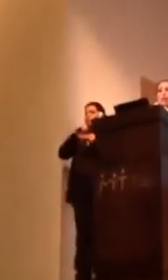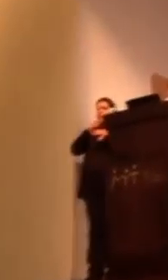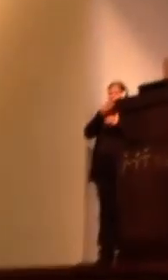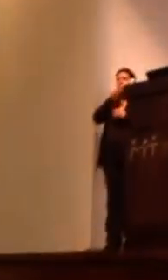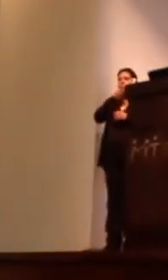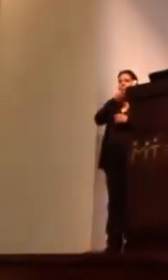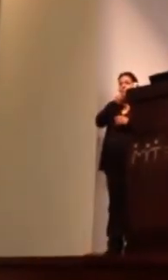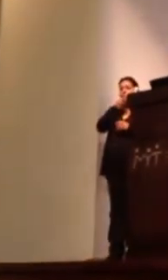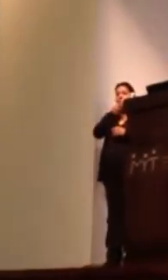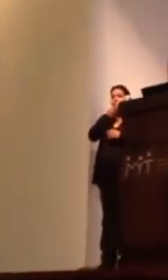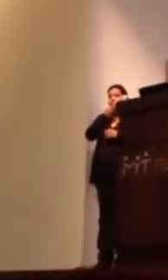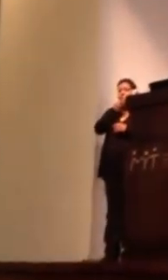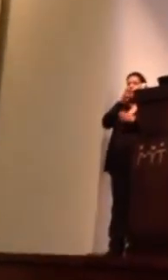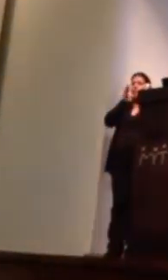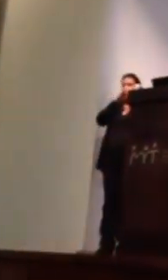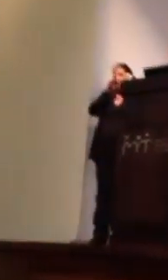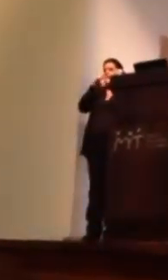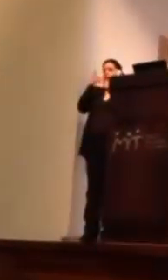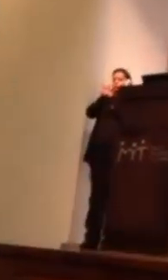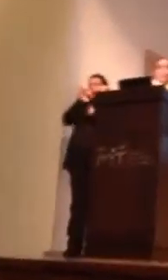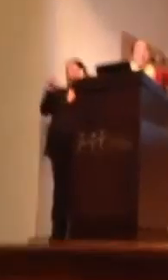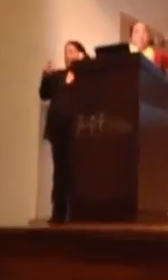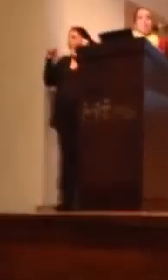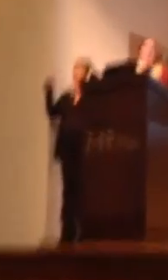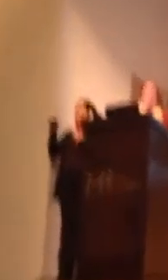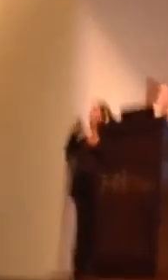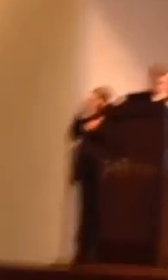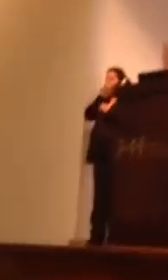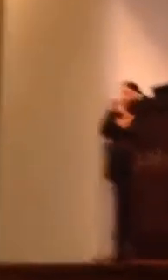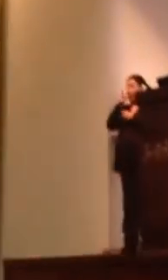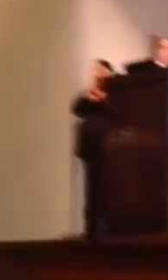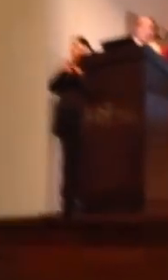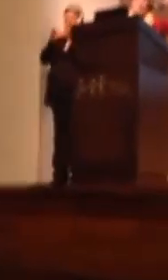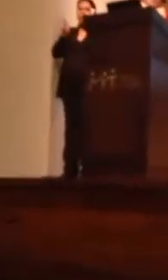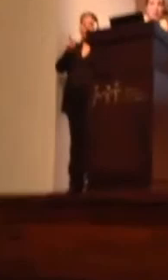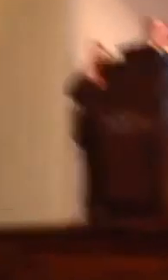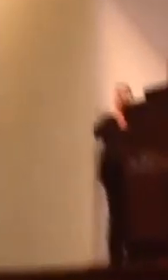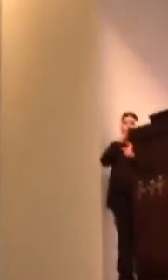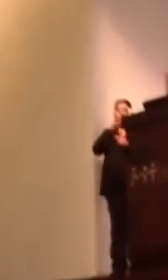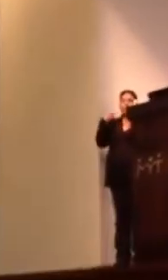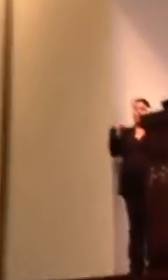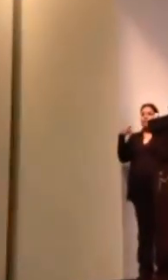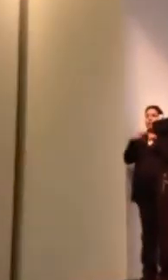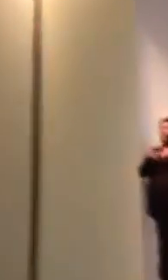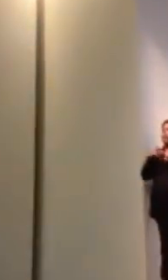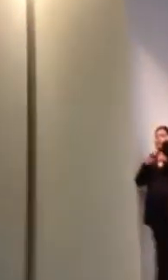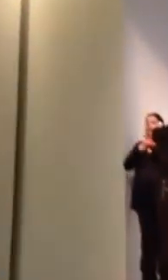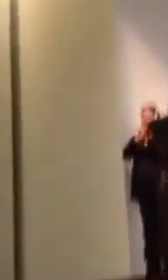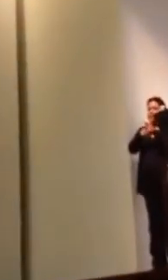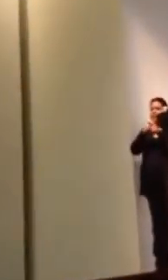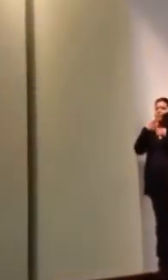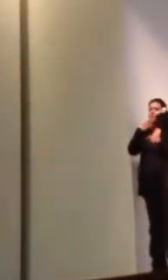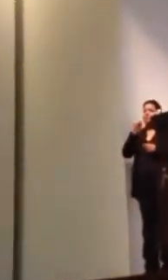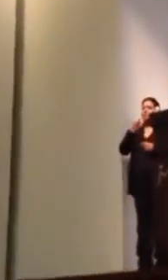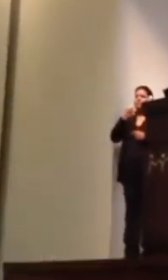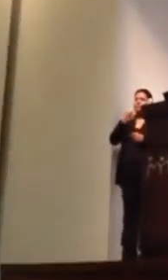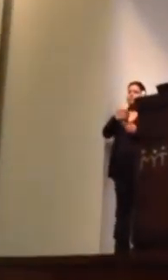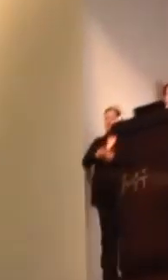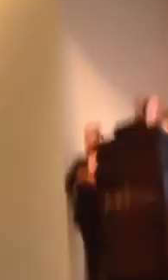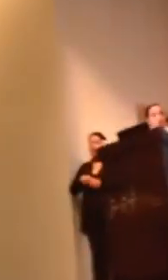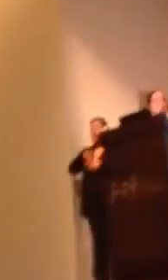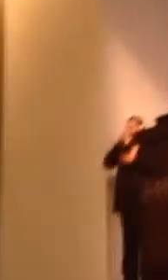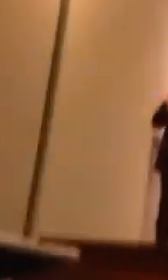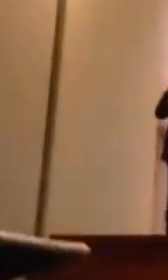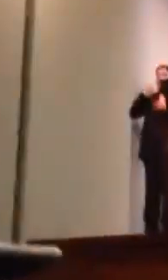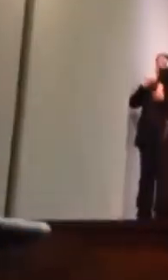están en la casa que en la escuela. Entonces, el papá y la maestra les pueden dar un buen seguimiento a esto y cuando tienen todas